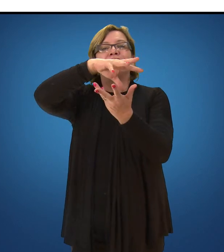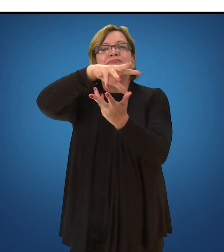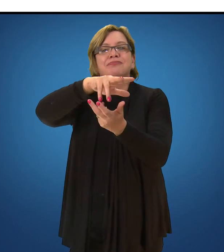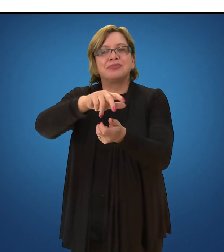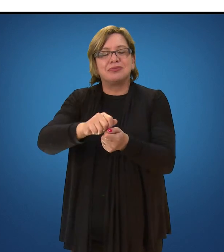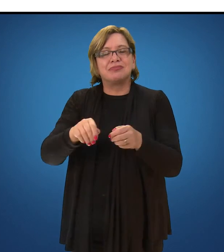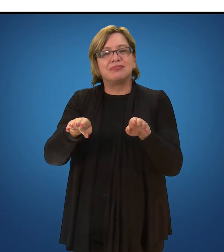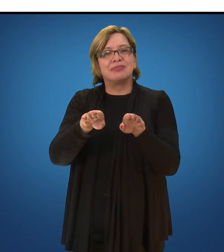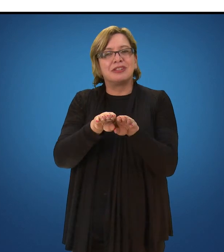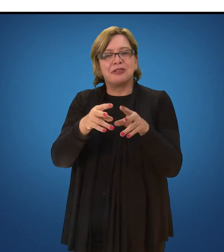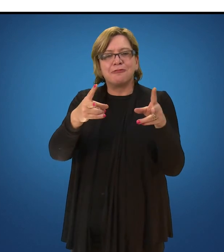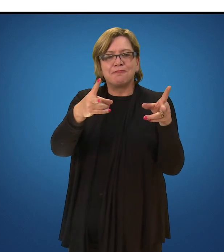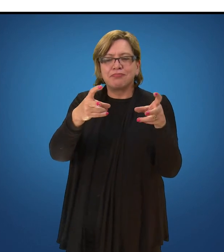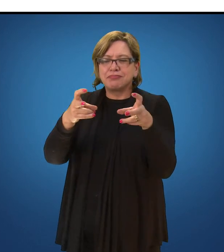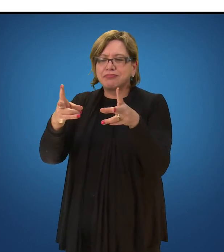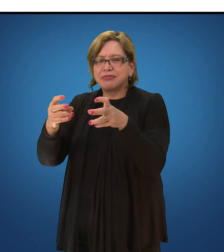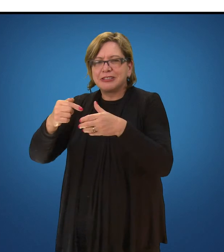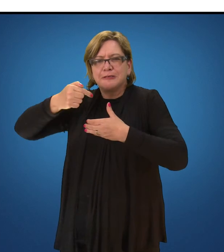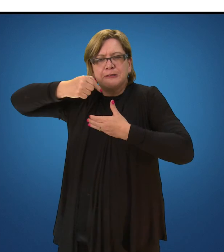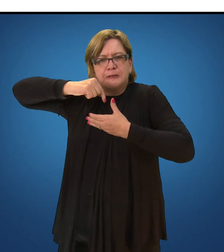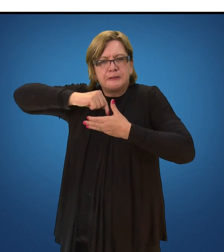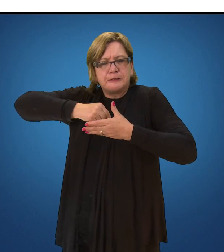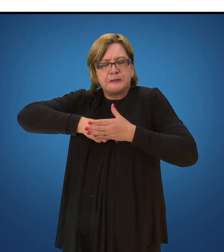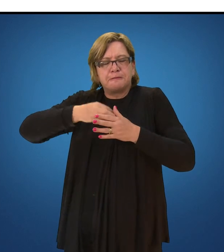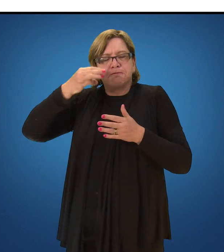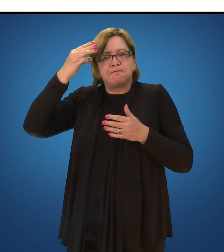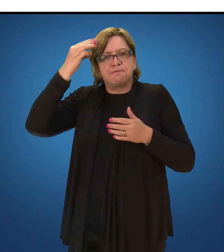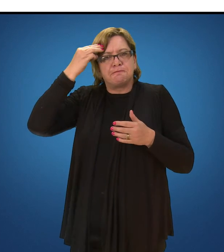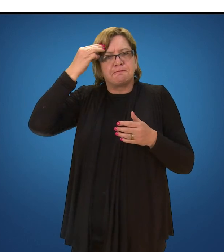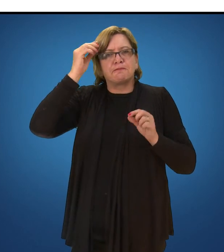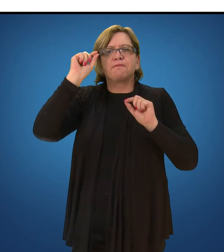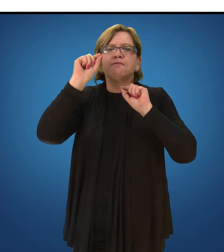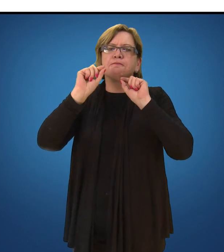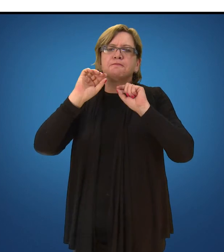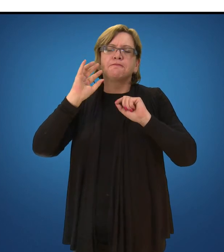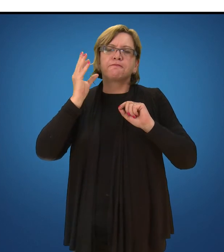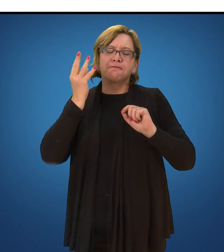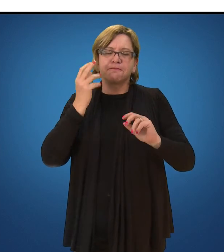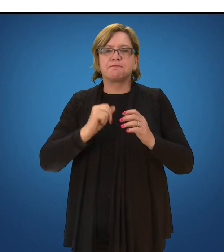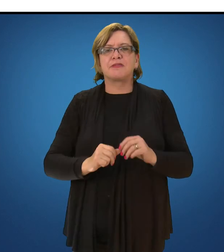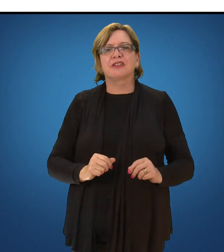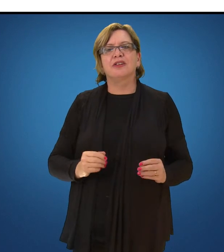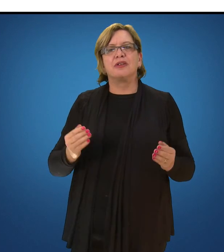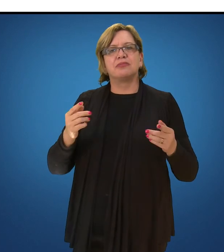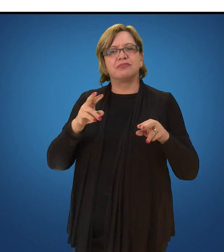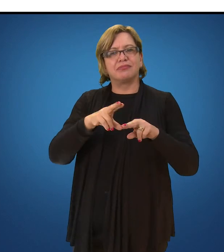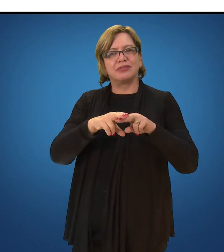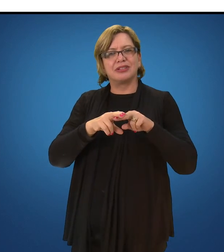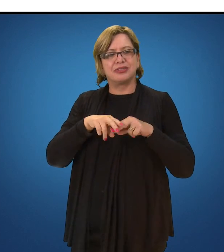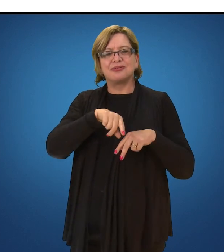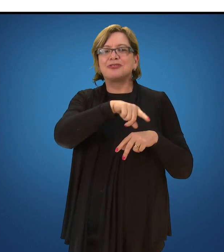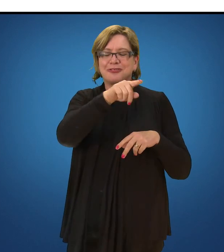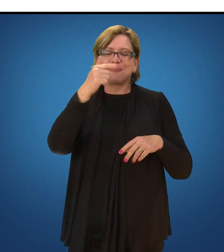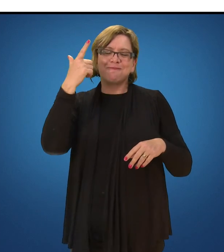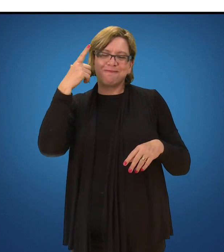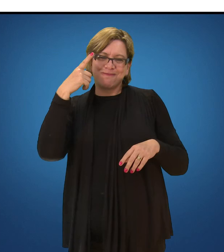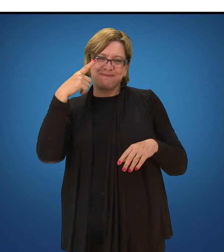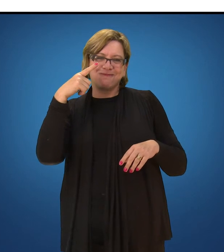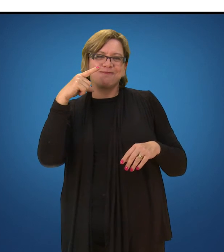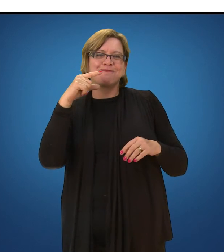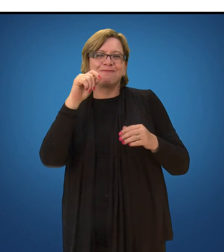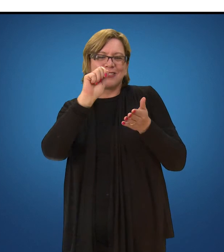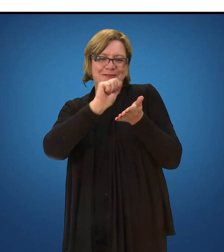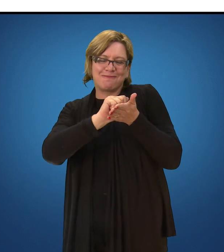da apropriação interna que nós fazemos na nossa memória desses fatos. Com isso, você vai conseguir,